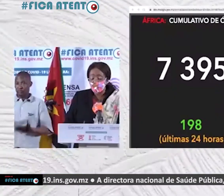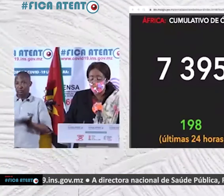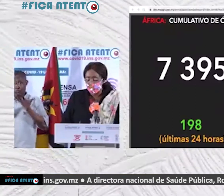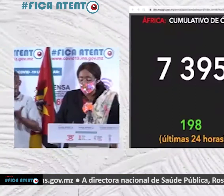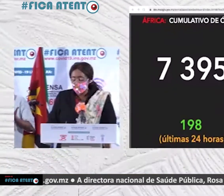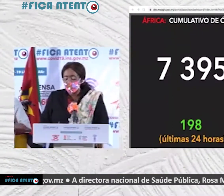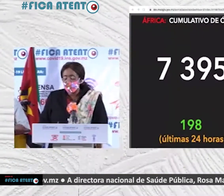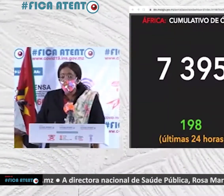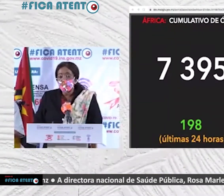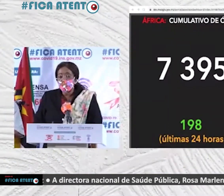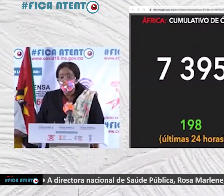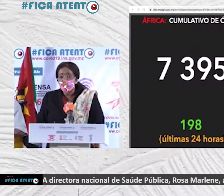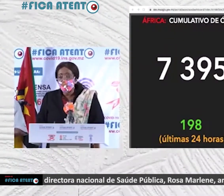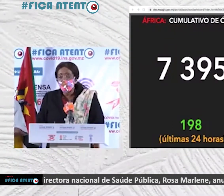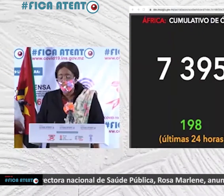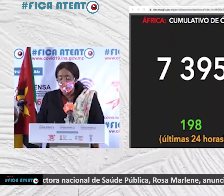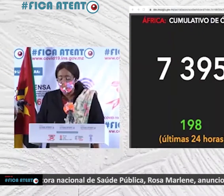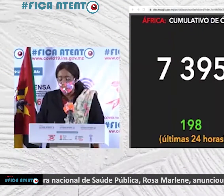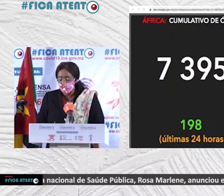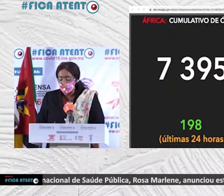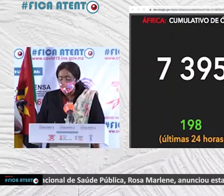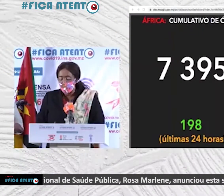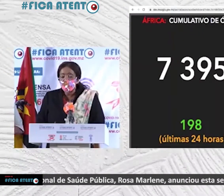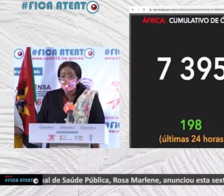nosso continente registra um cumulativo de